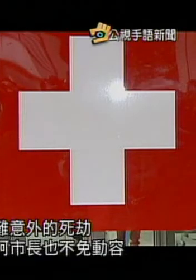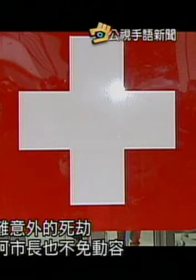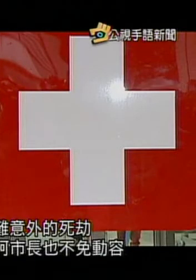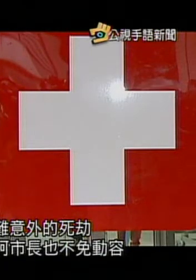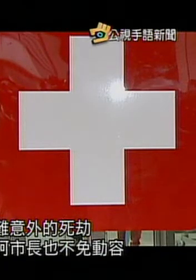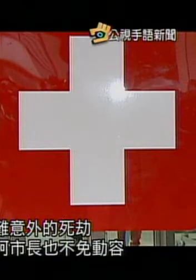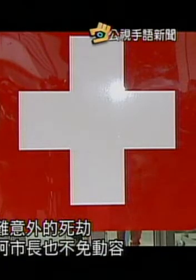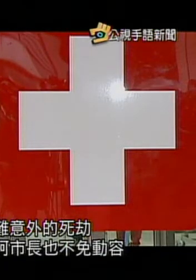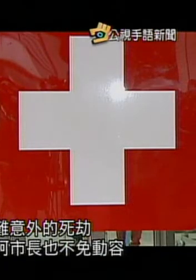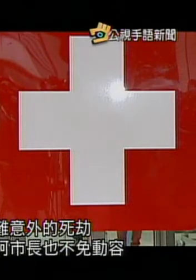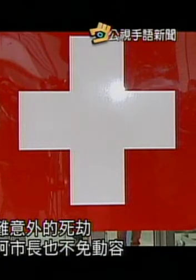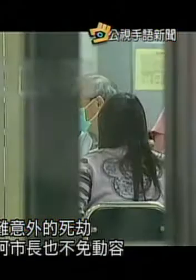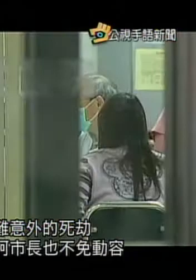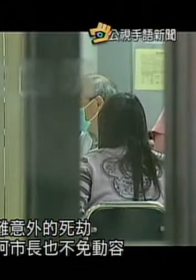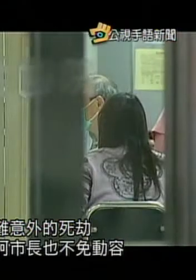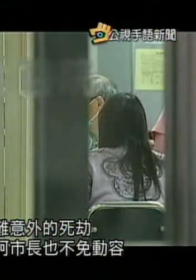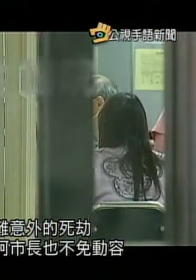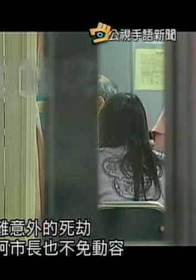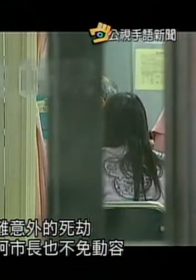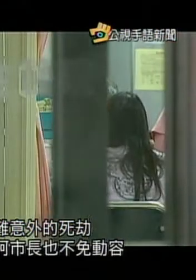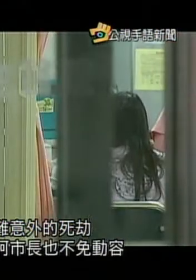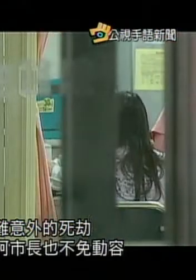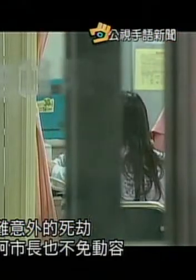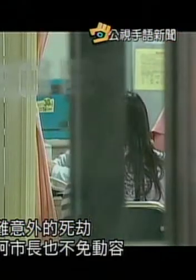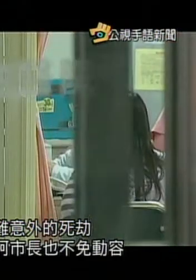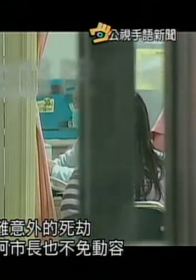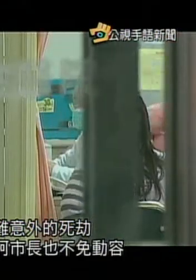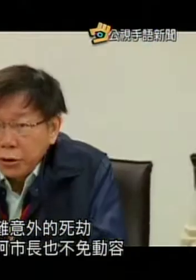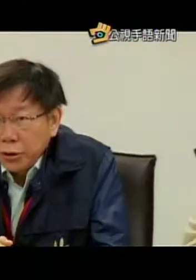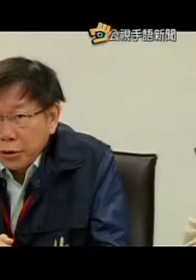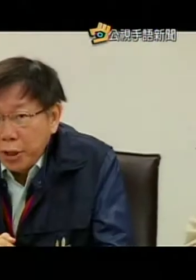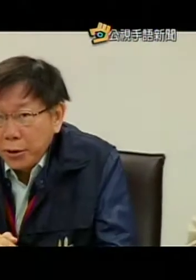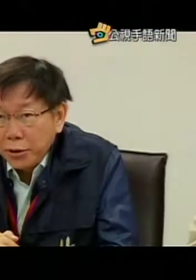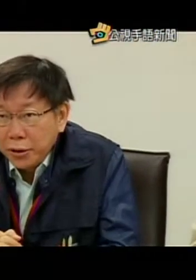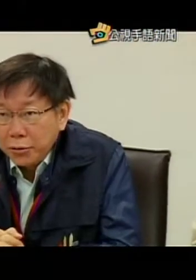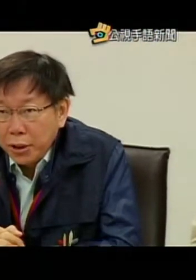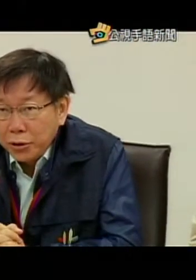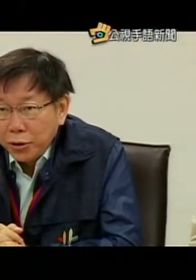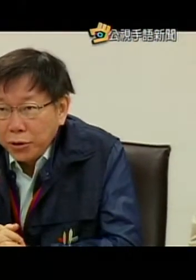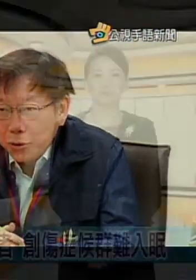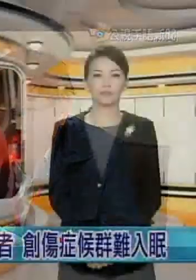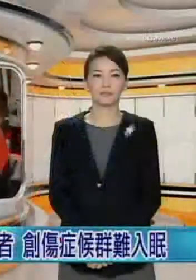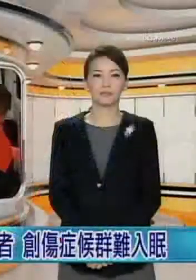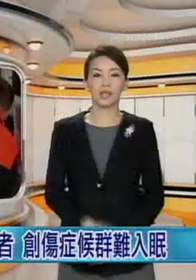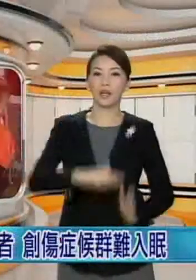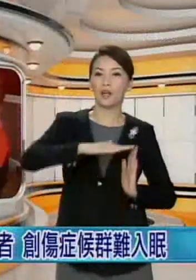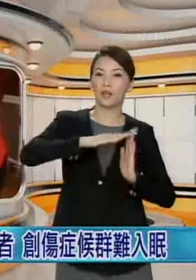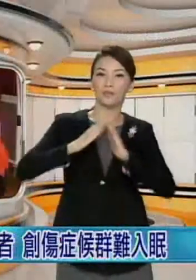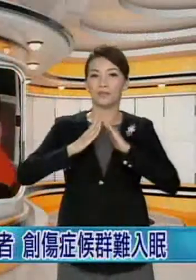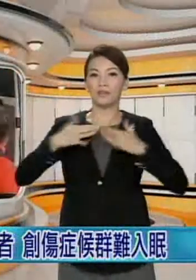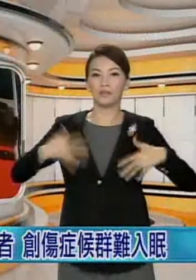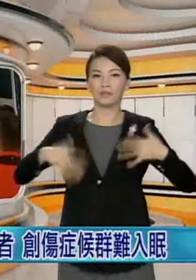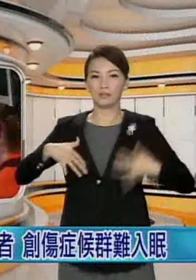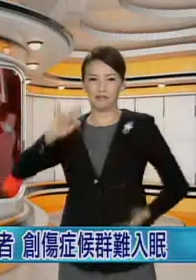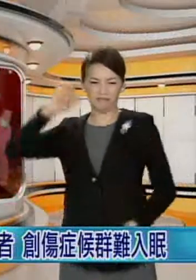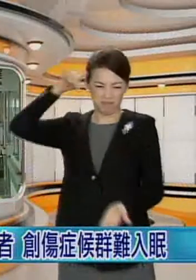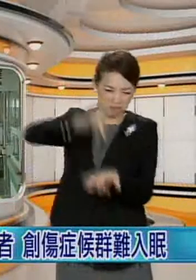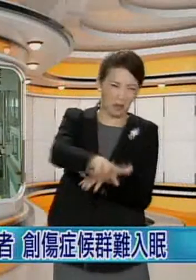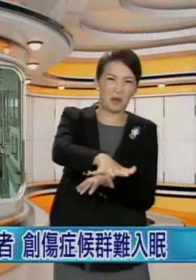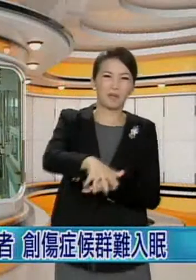外的死结，刚毅木讷的柯市长也不免动容。记者综合报道。复兴航空坠机已